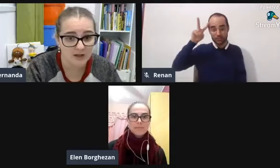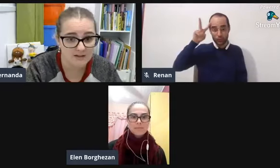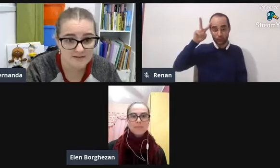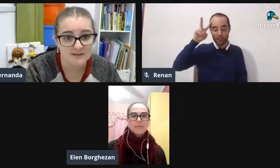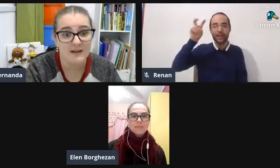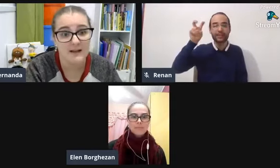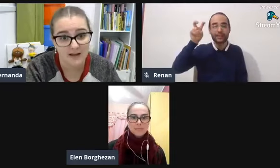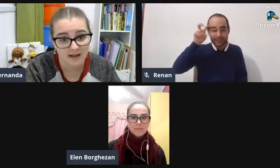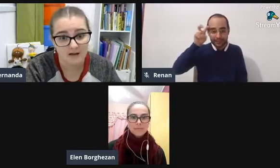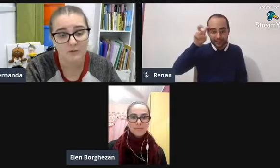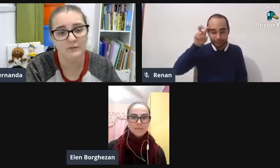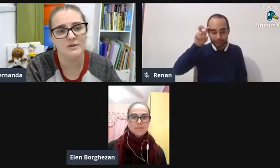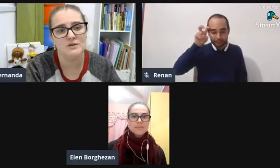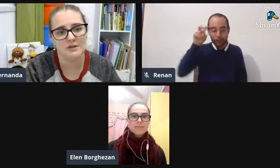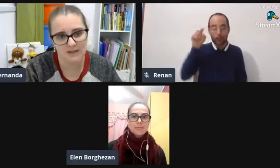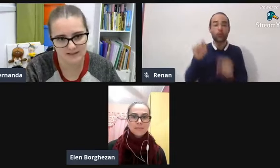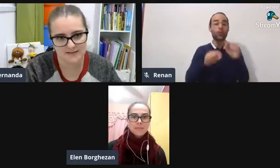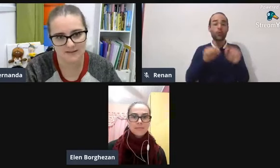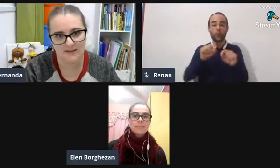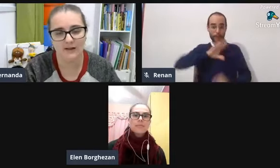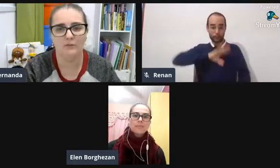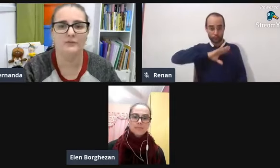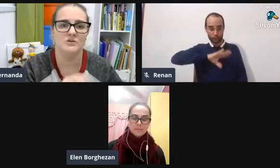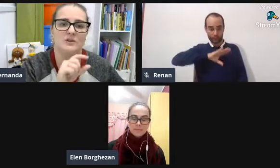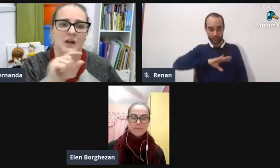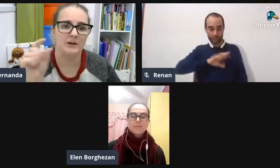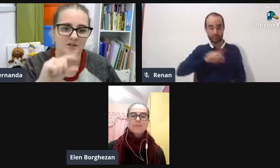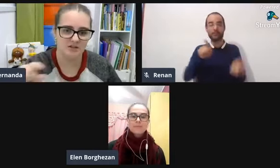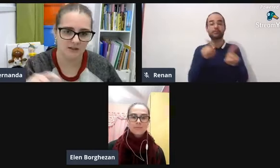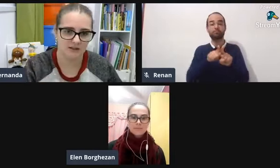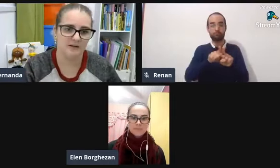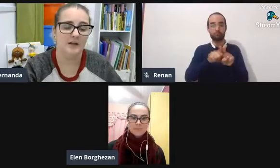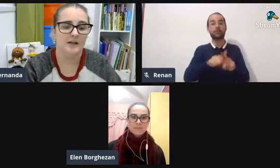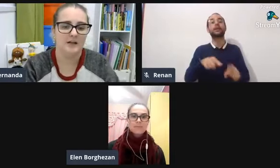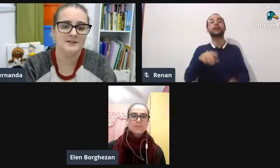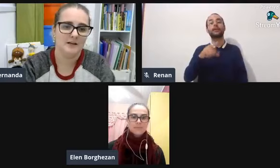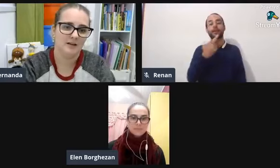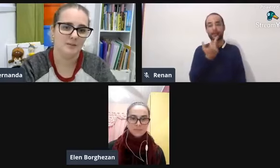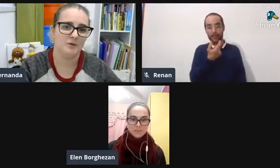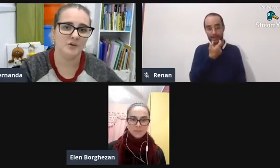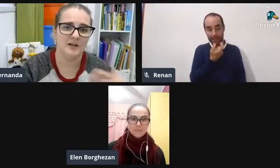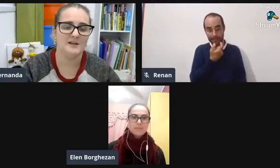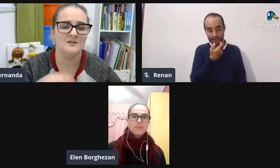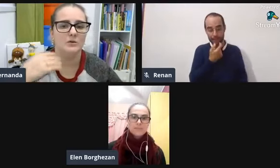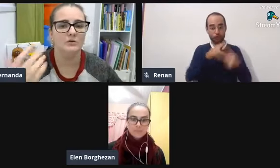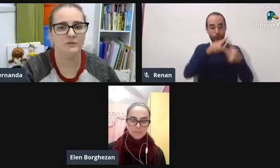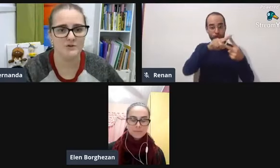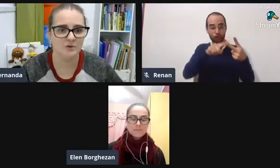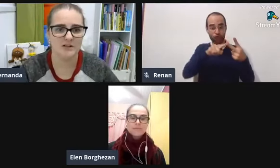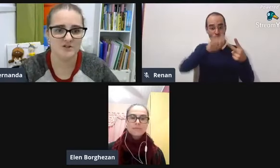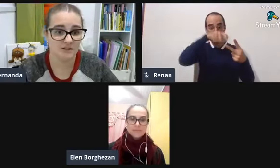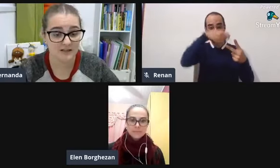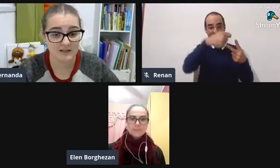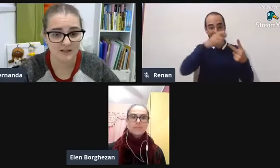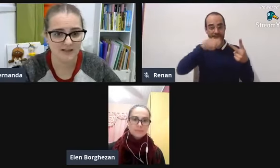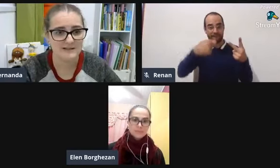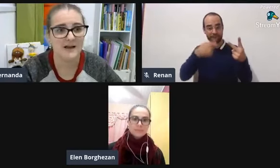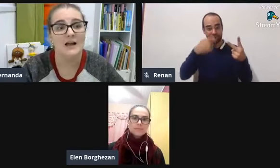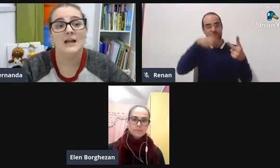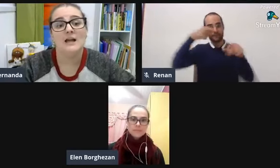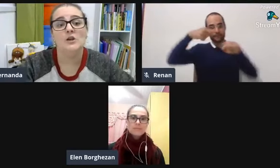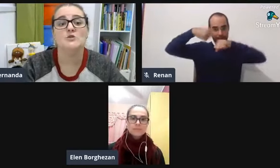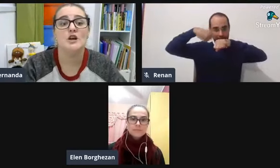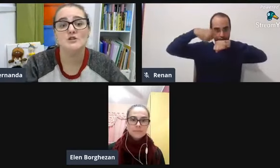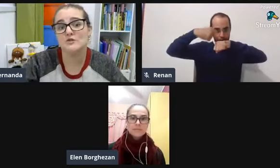em português e o vídeo em inglês. Então, um vídeo está com a legenda escrita em português, um vídeo com a legenda em